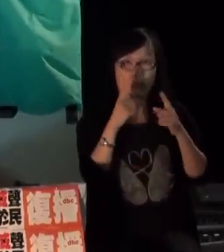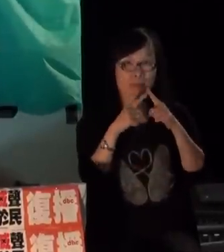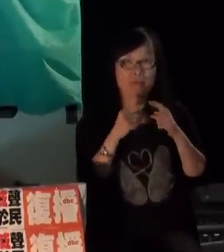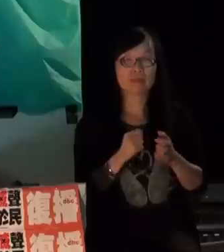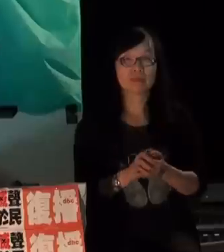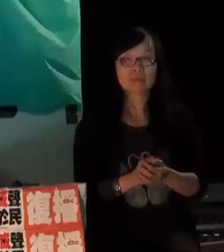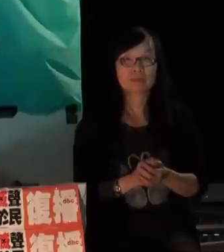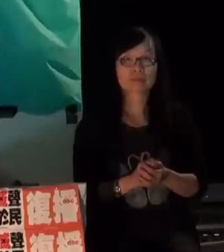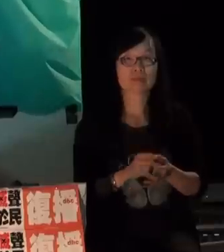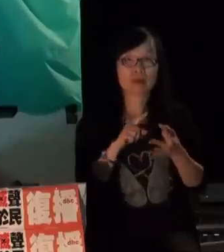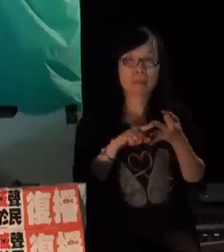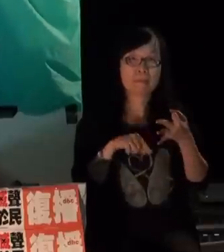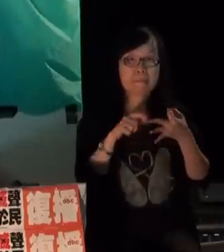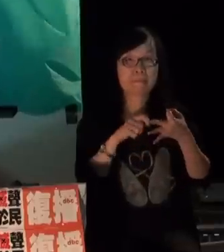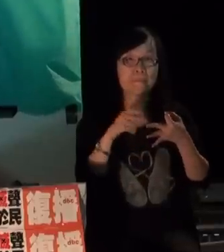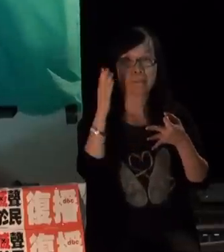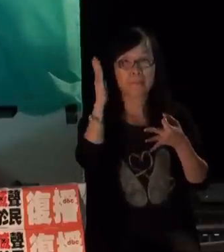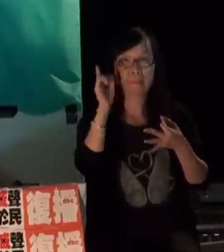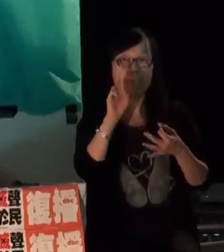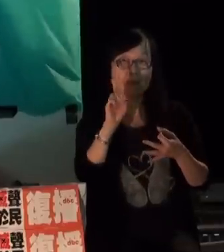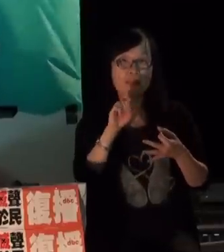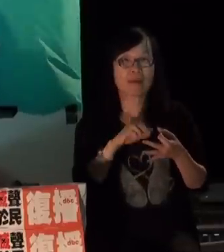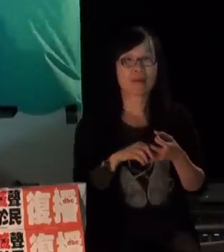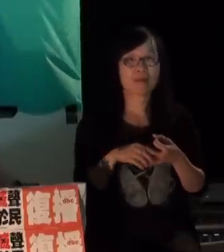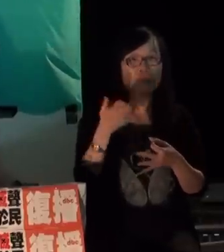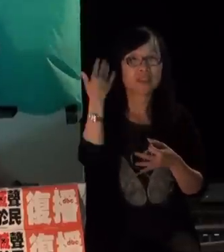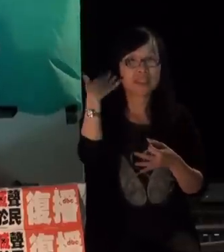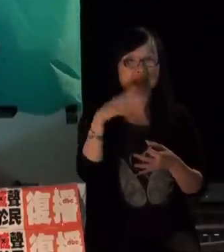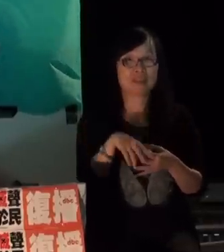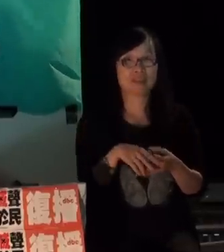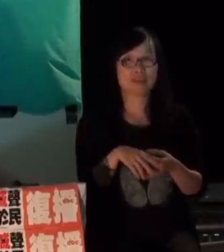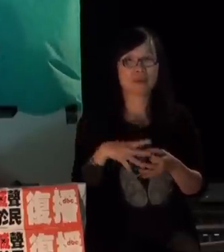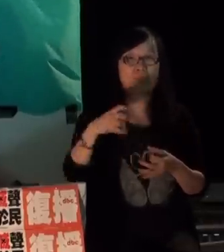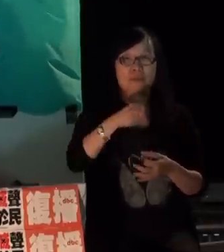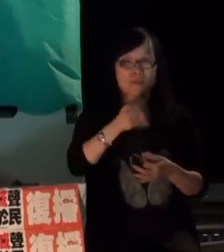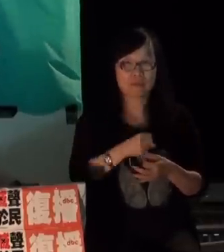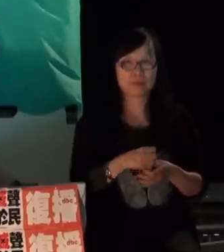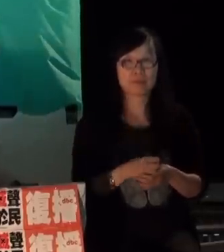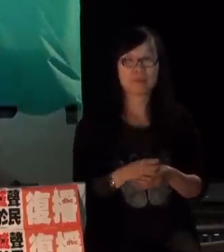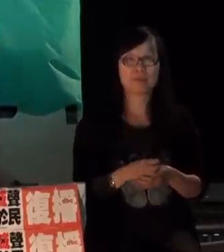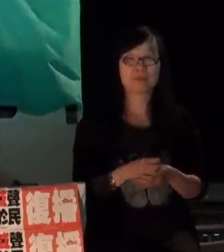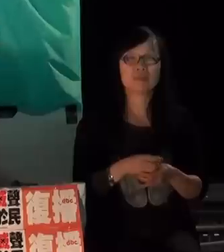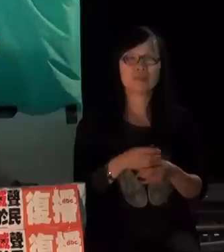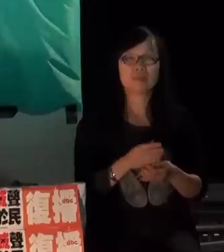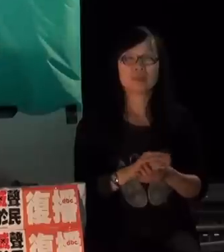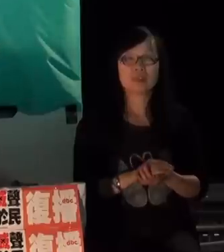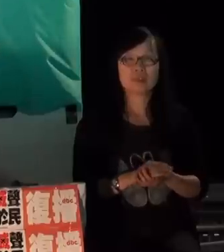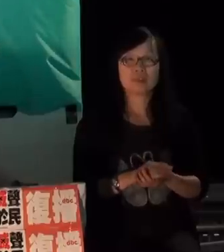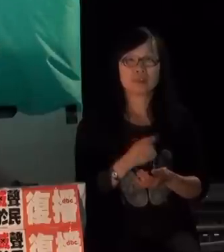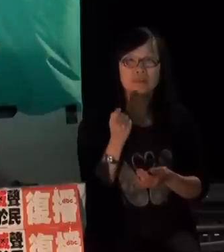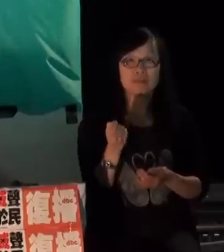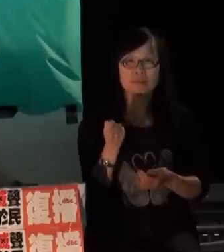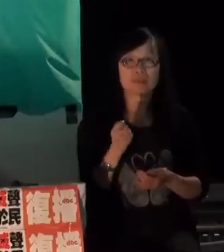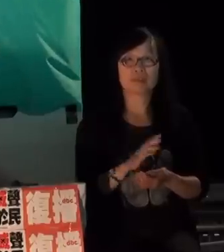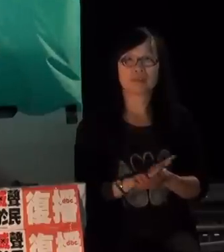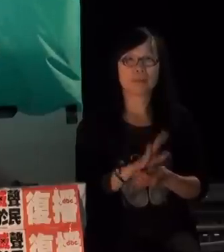係咪啊？彭乜乜？彭乜乜，咁唔通係彭定康咩？乜嘢彭清華係咪？係咪啊？喂，好簡單，